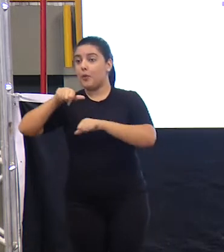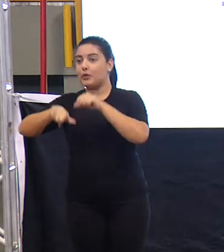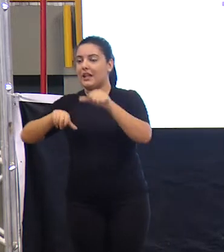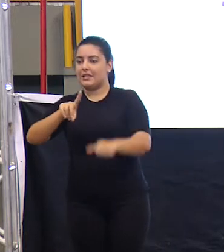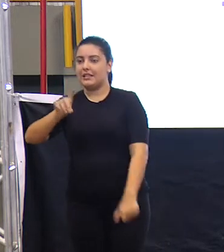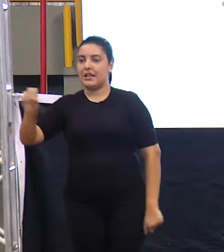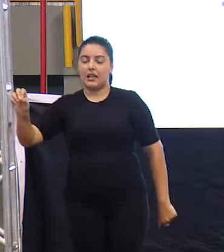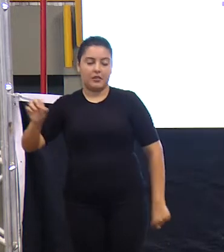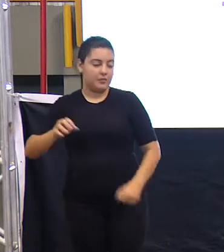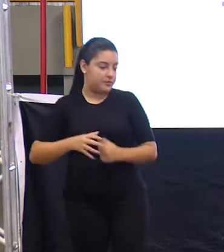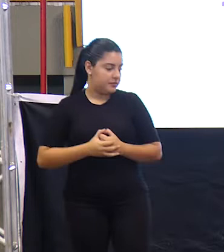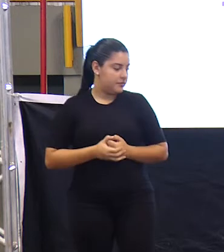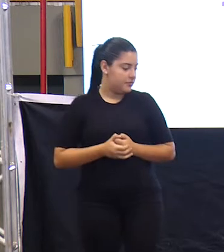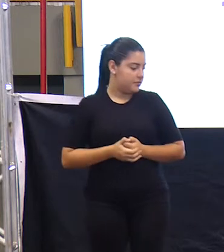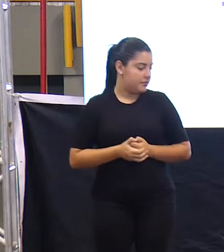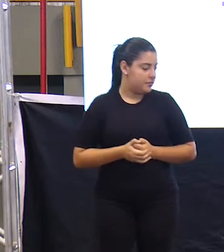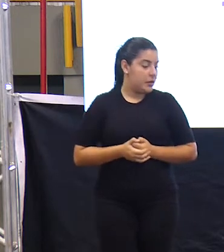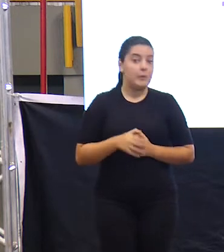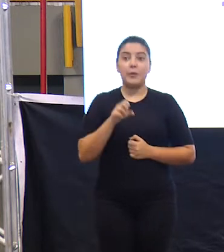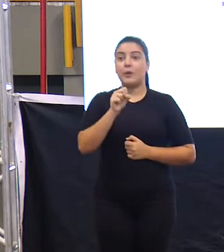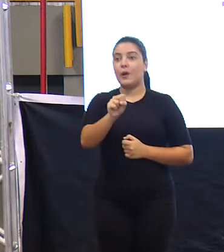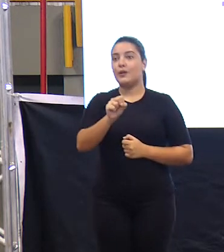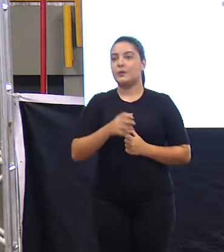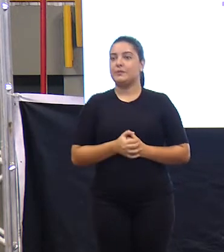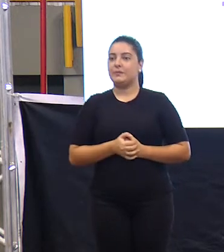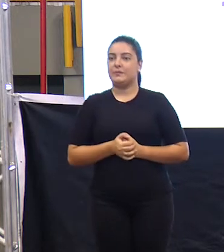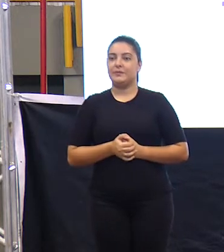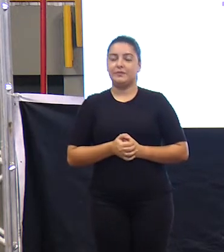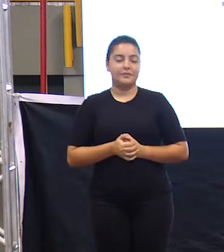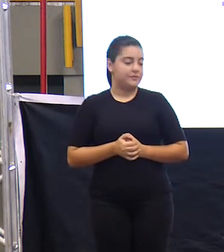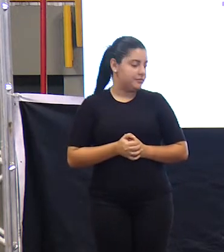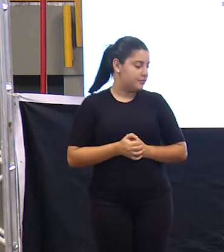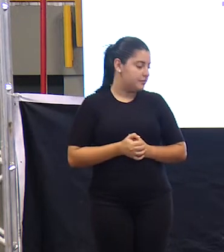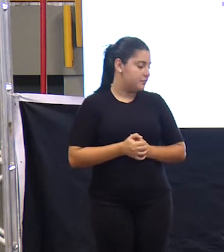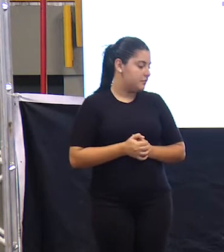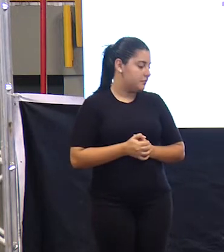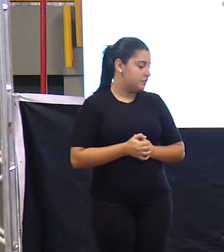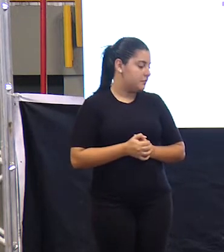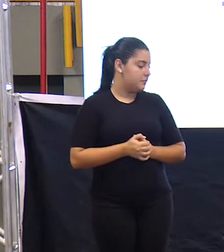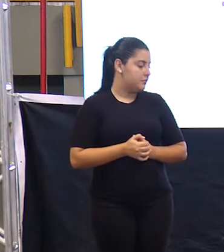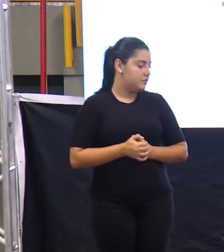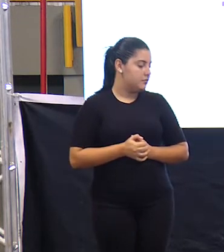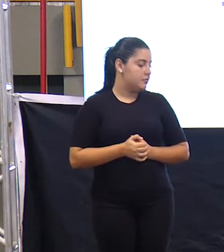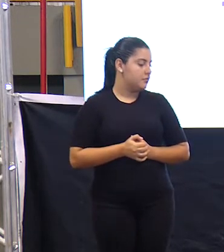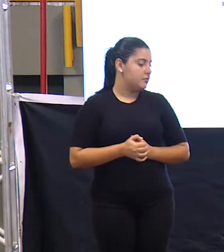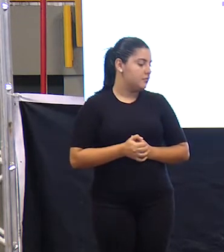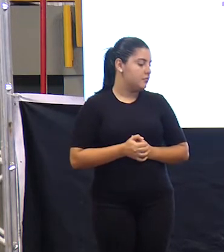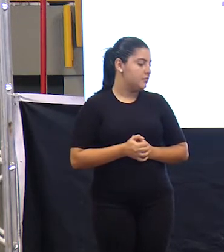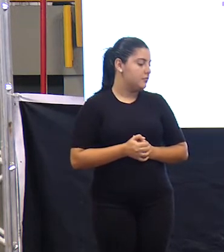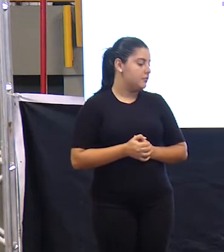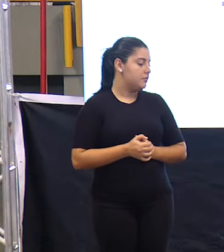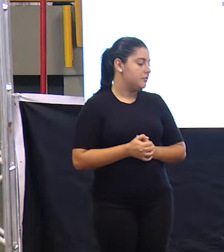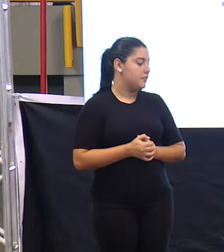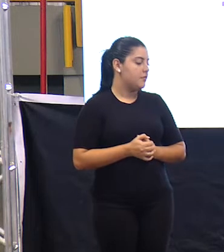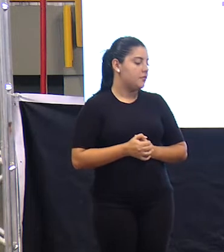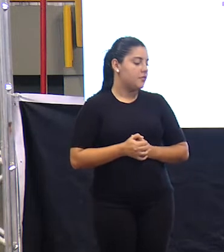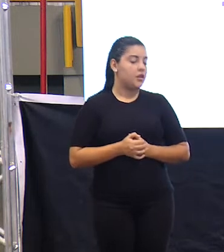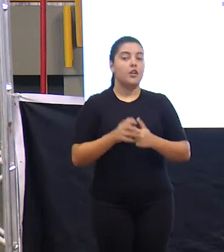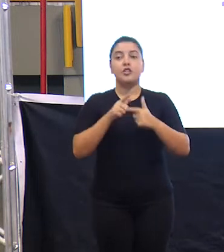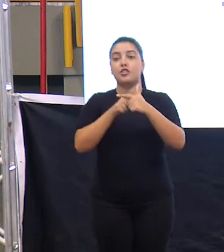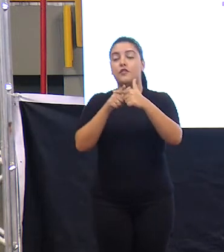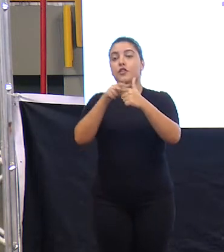100? Por 8, muito bem. Por 8. Divido por 8 embaixo e divido por quanto em